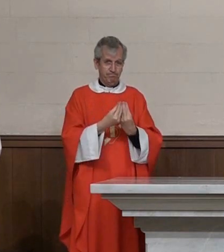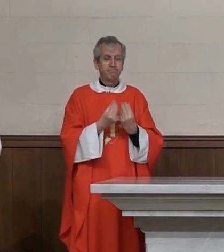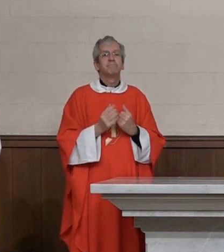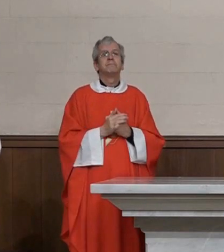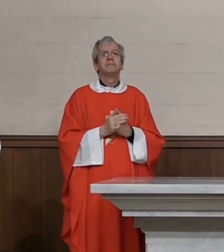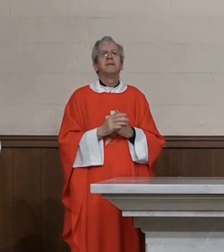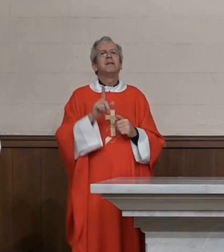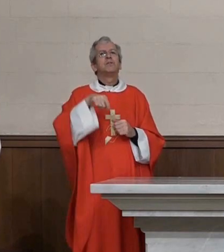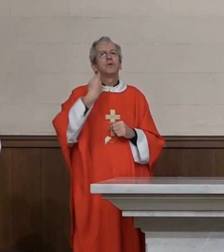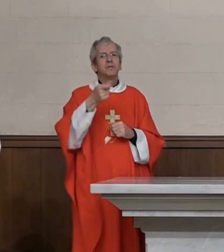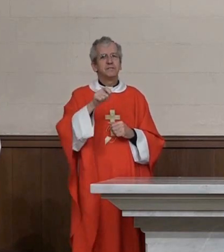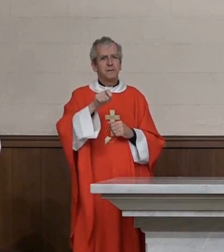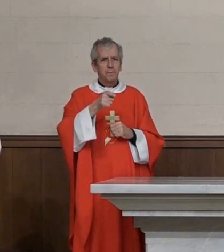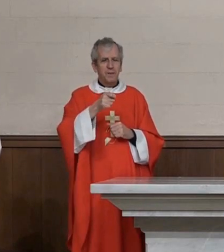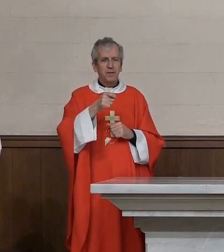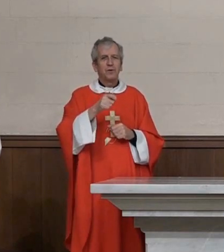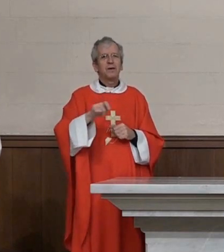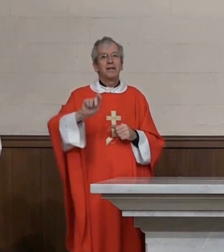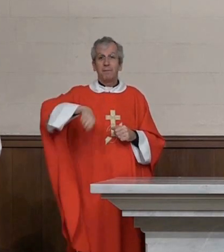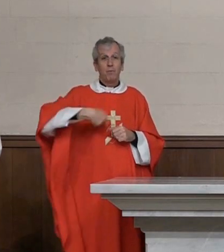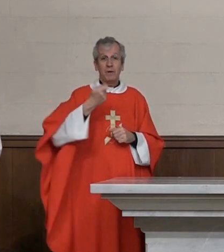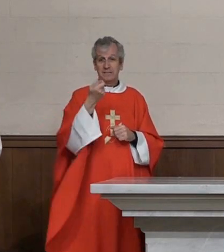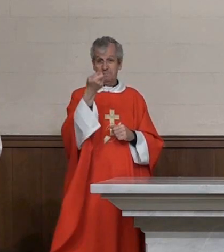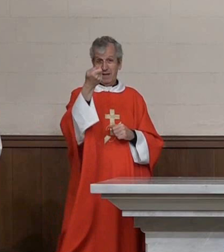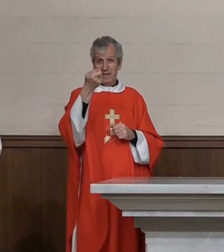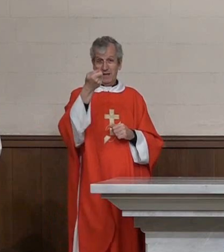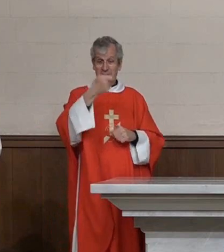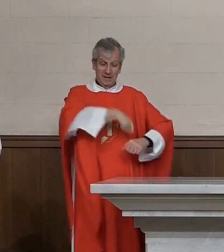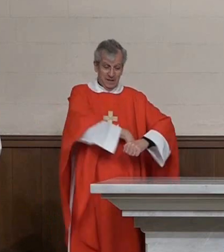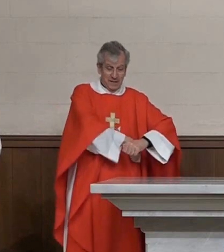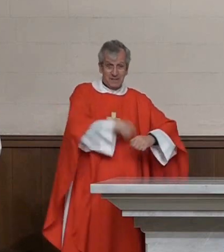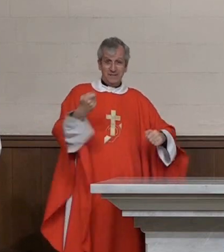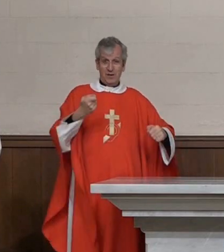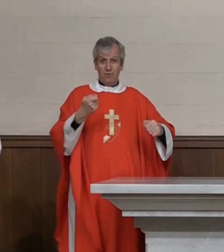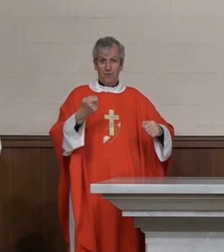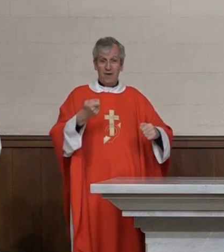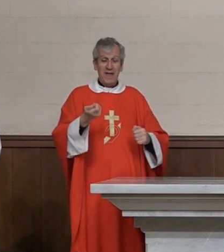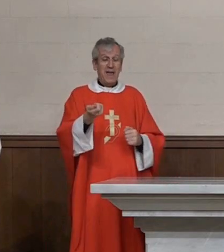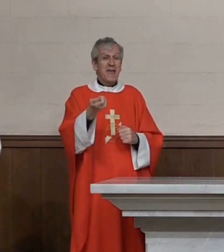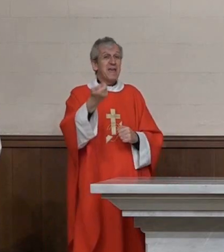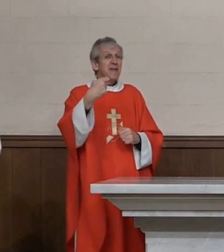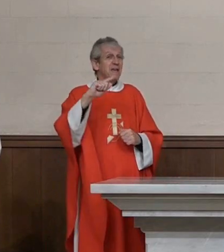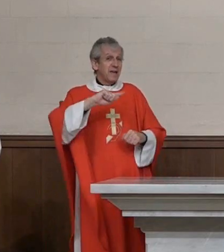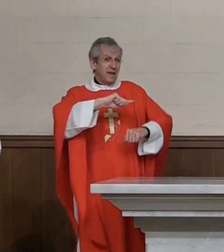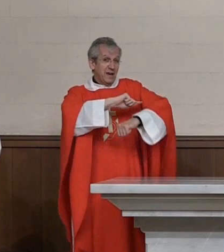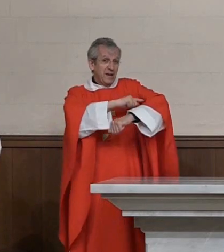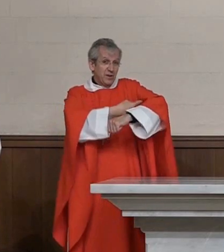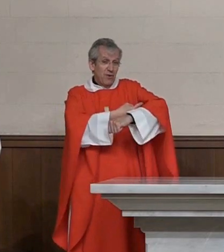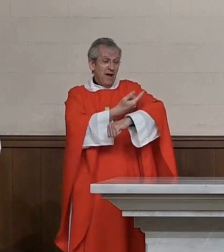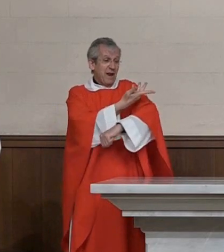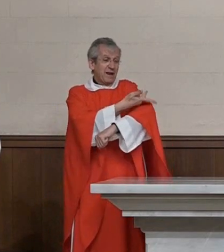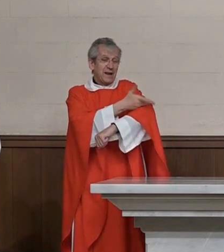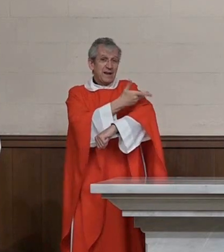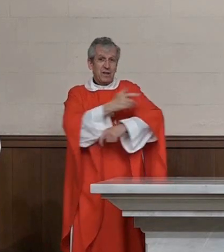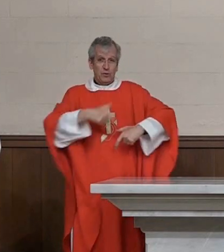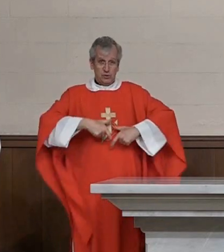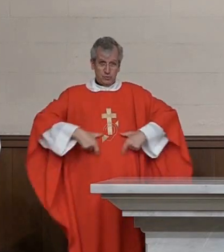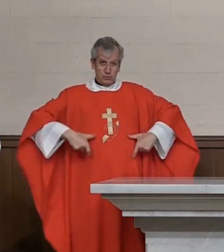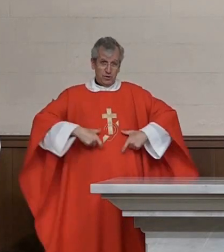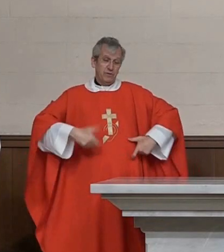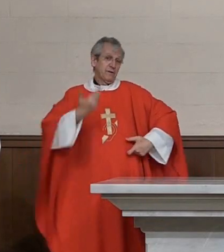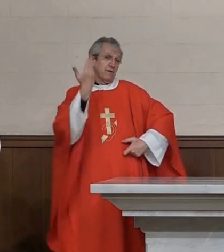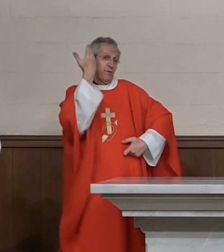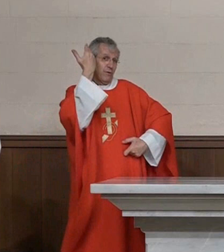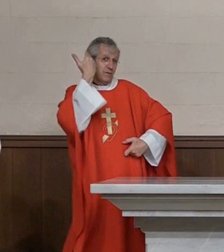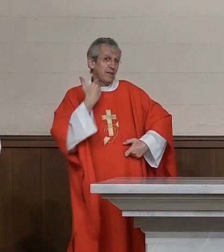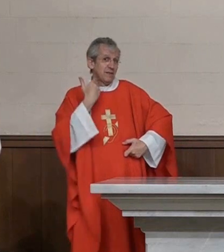Entonces Simón Pedro, que llevaba una espada, la sacó e hirió al criado del sumo sacerdote,